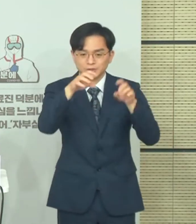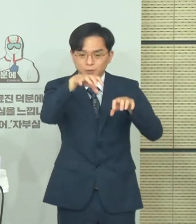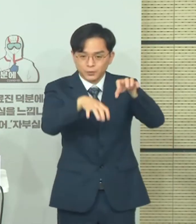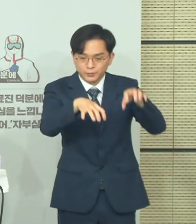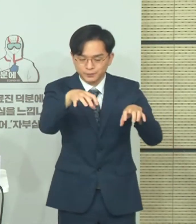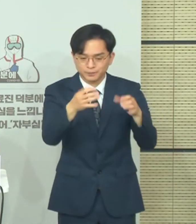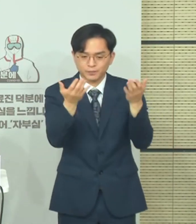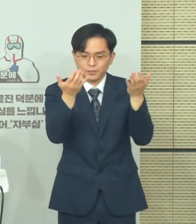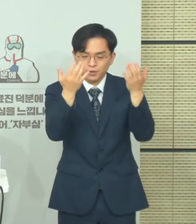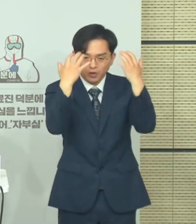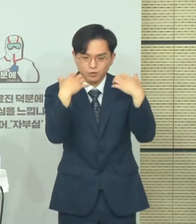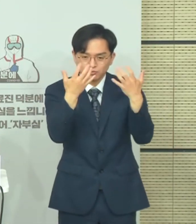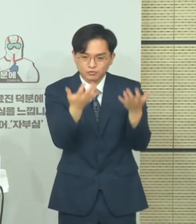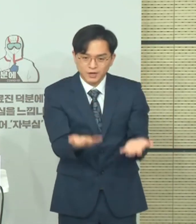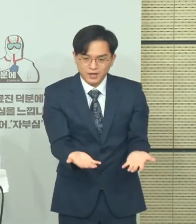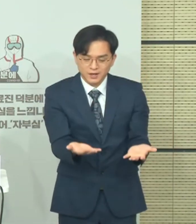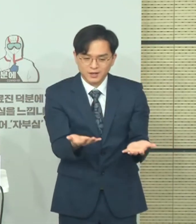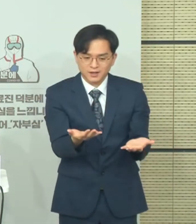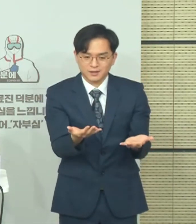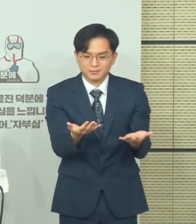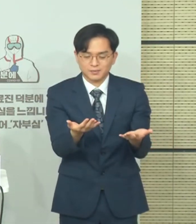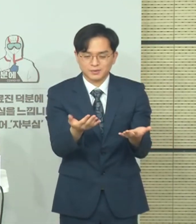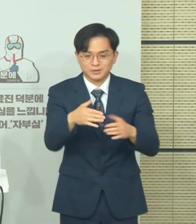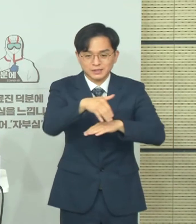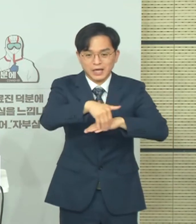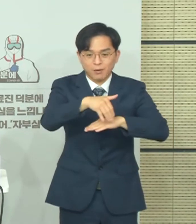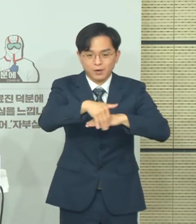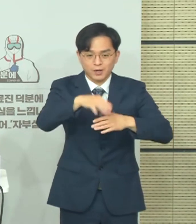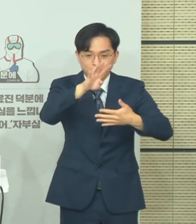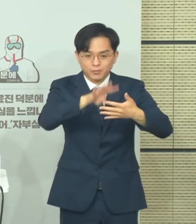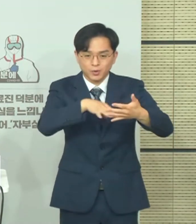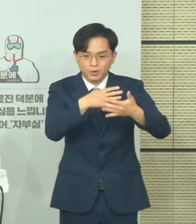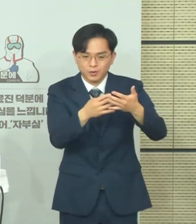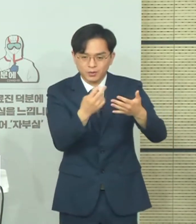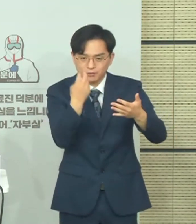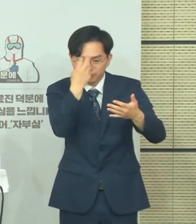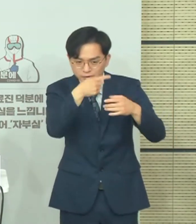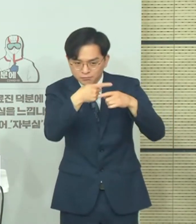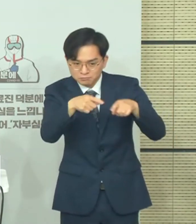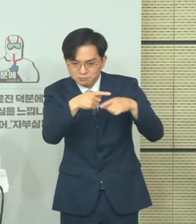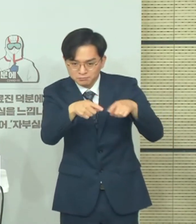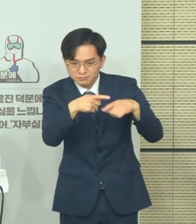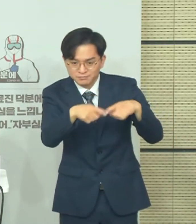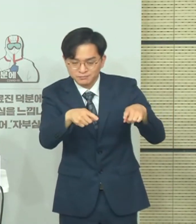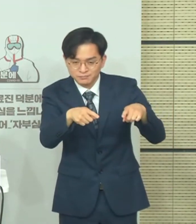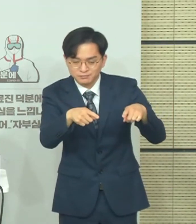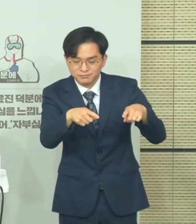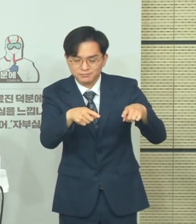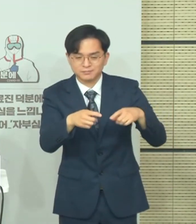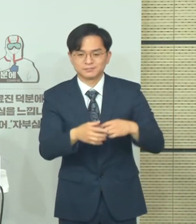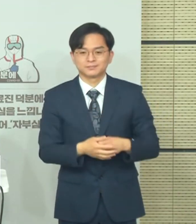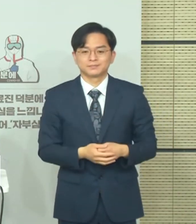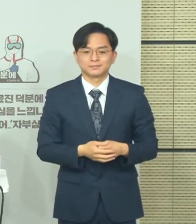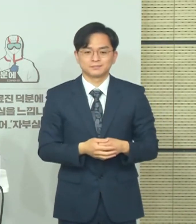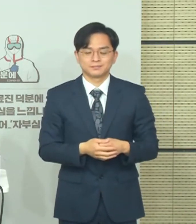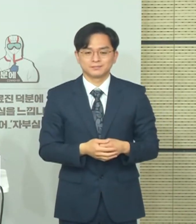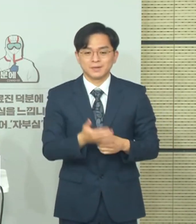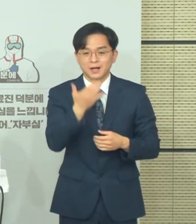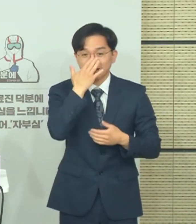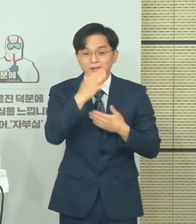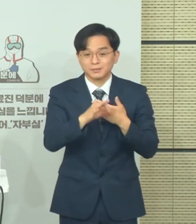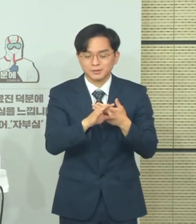및 분산 개표를 푼 배포하여 사업장 특성으로 불가피한 경우를 제외하고는 사업주가